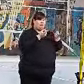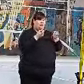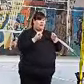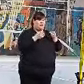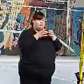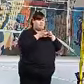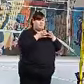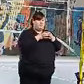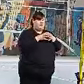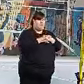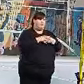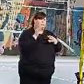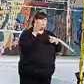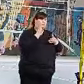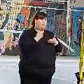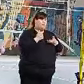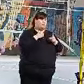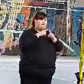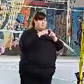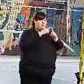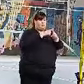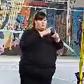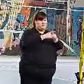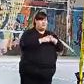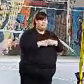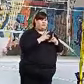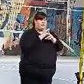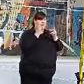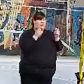su lado. Damos por final la charla y vamos a terminar. Un saludo.